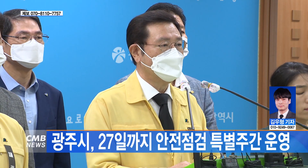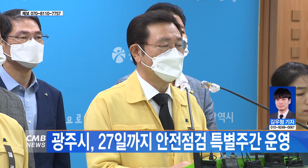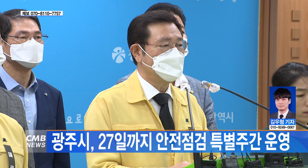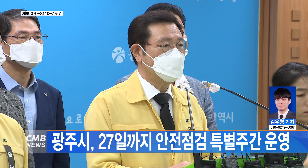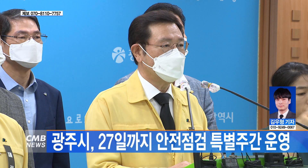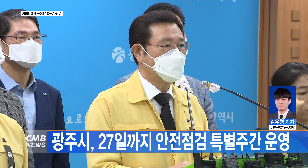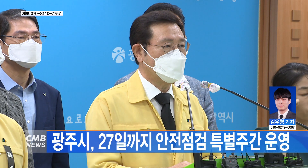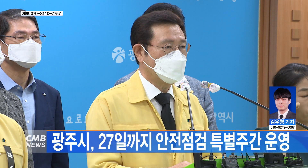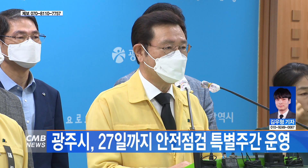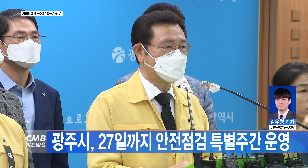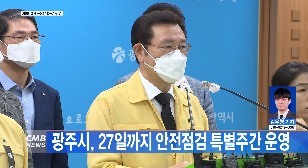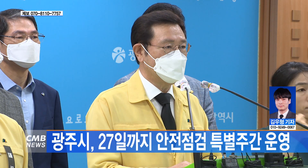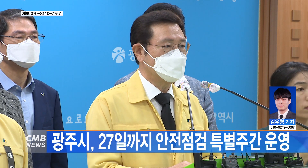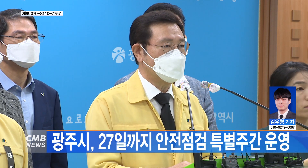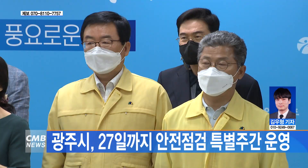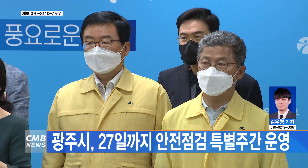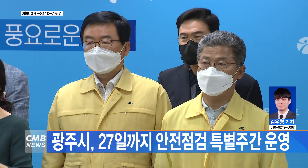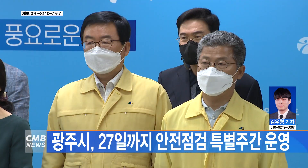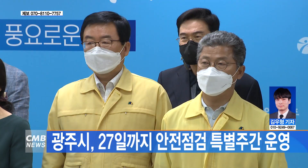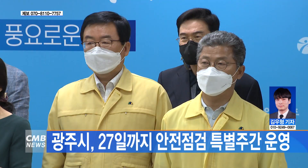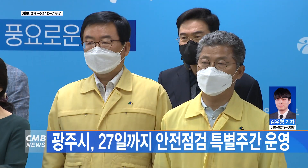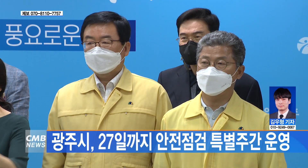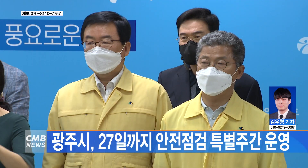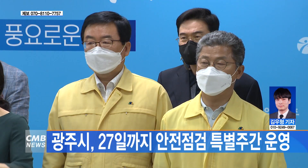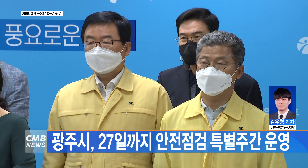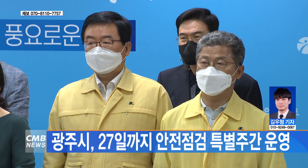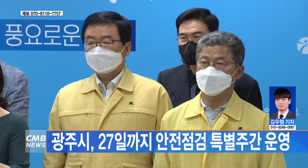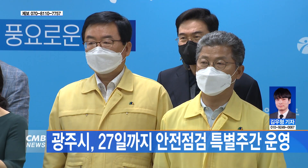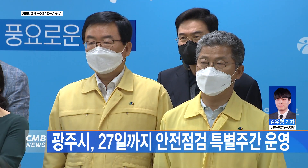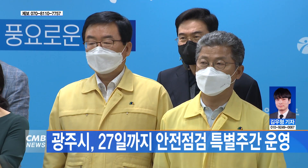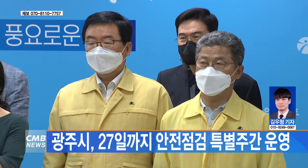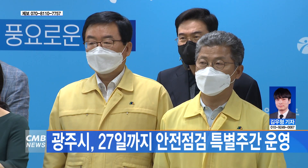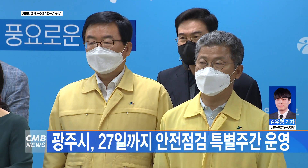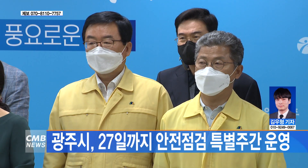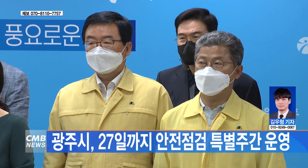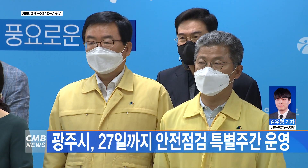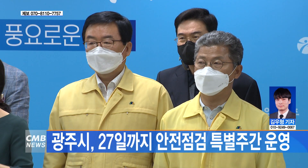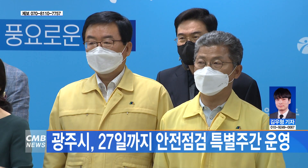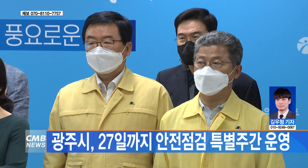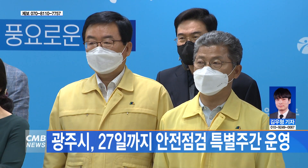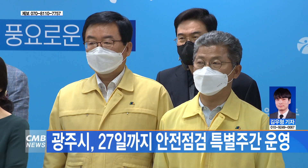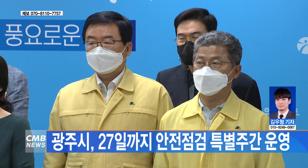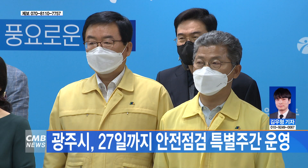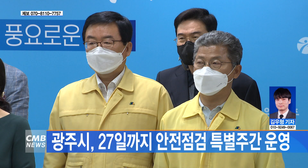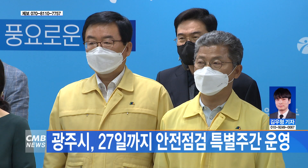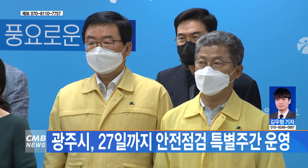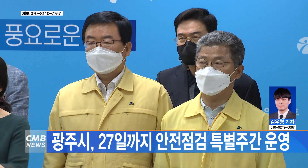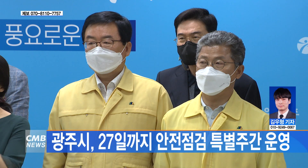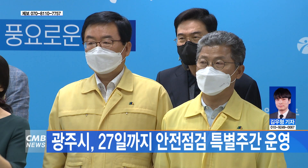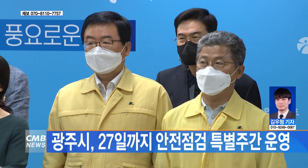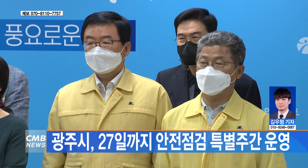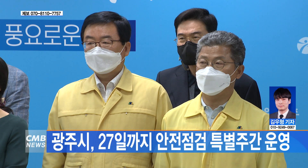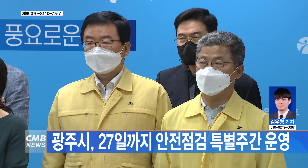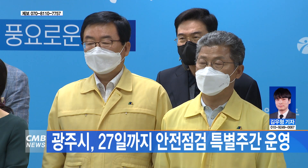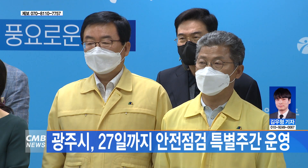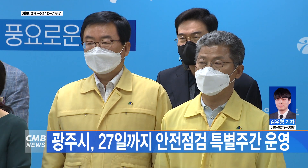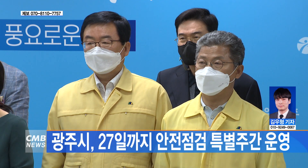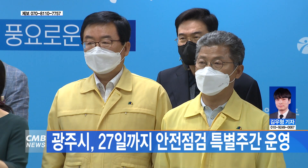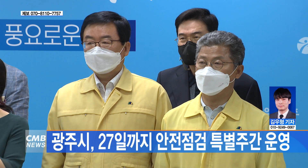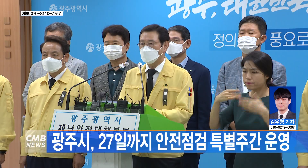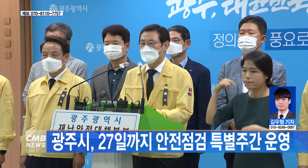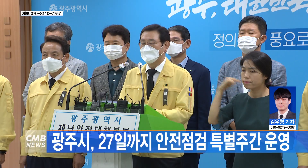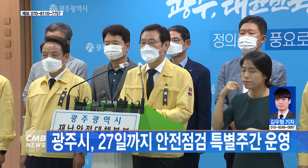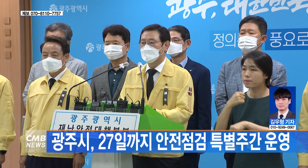오든 27일까지 합동 점검반을 꾸려 공사 현장과 익사 사고 위험 시설 등 재난 취약 시설을